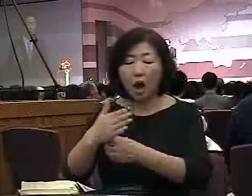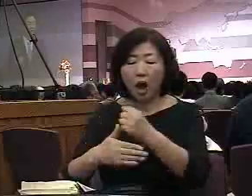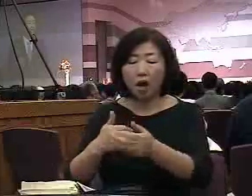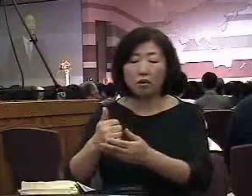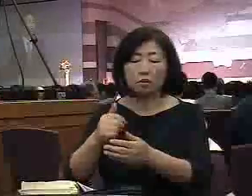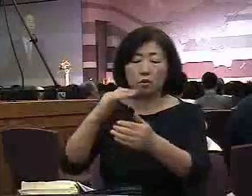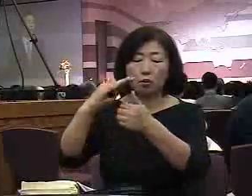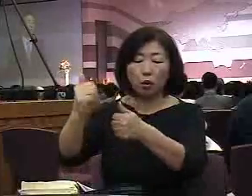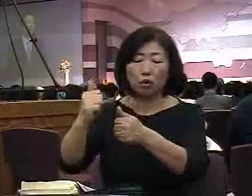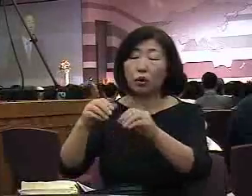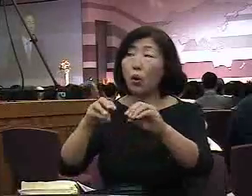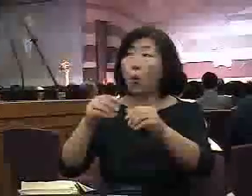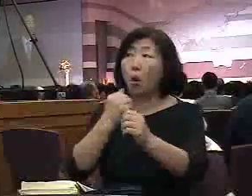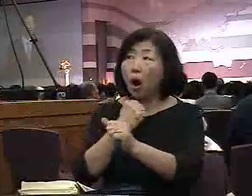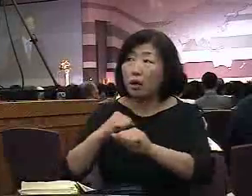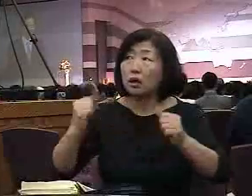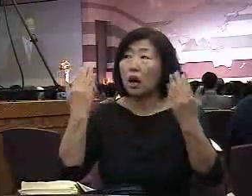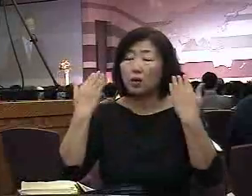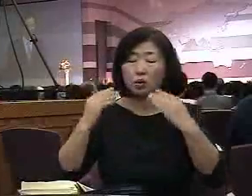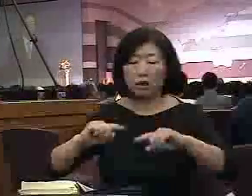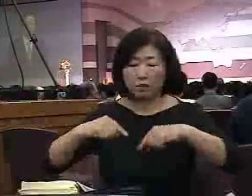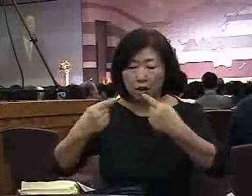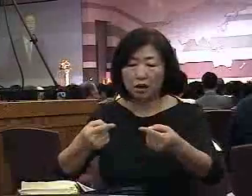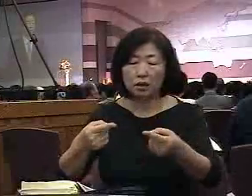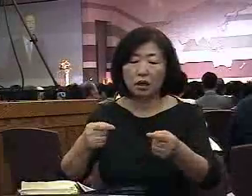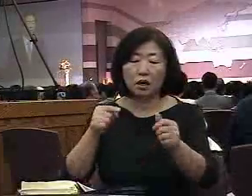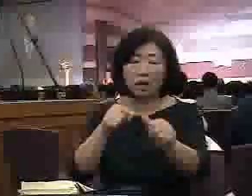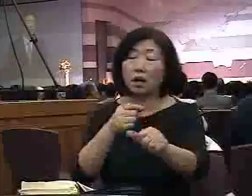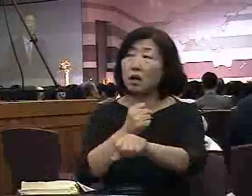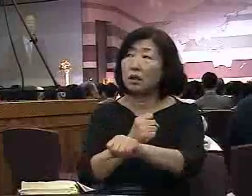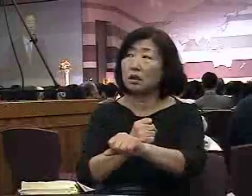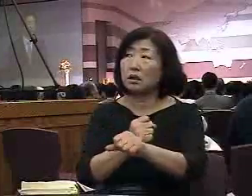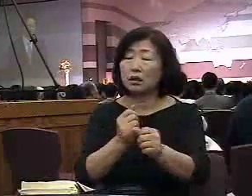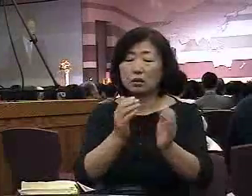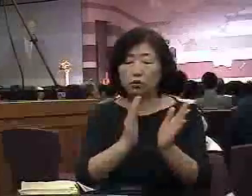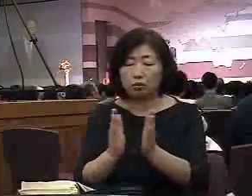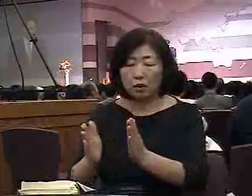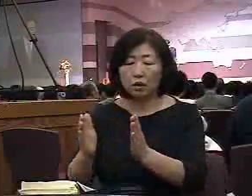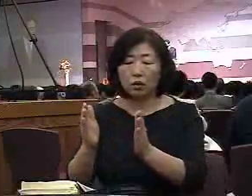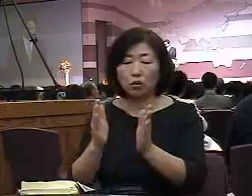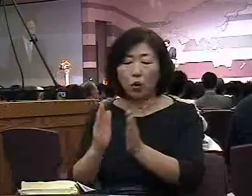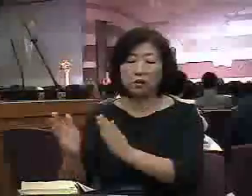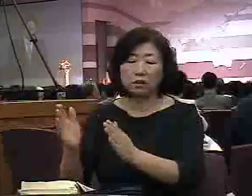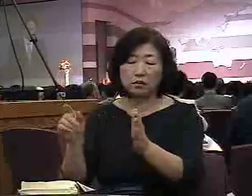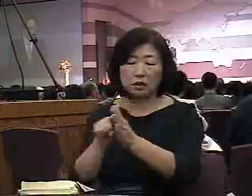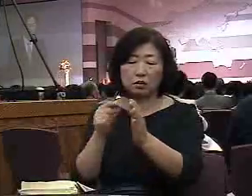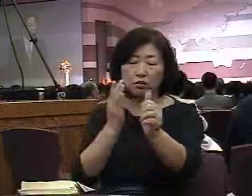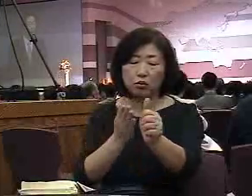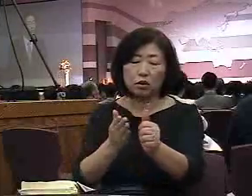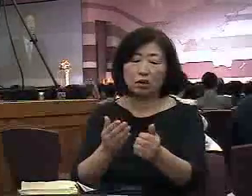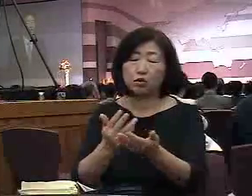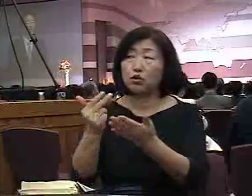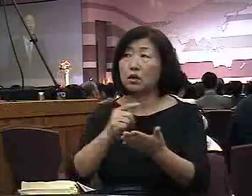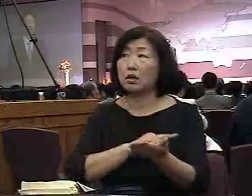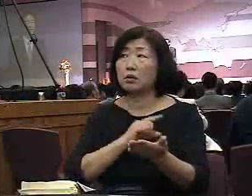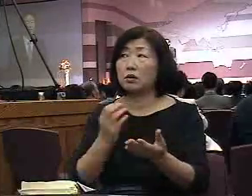부르시는 광야 학교에 입학을 시키기 위해서 하나님께서 준비하시는 과정임을 믿으시기를 주님의 이름으로 축원합니다. 근데